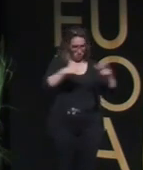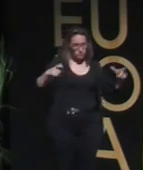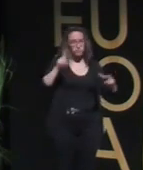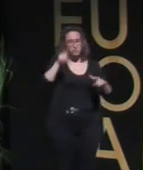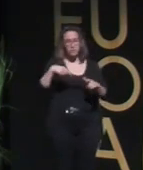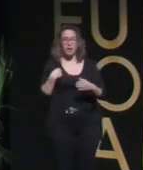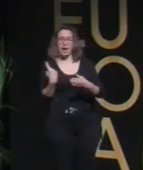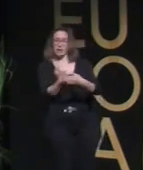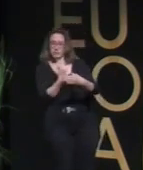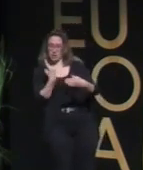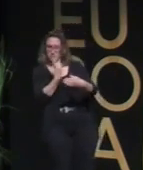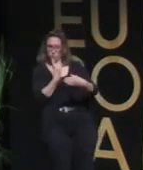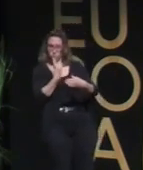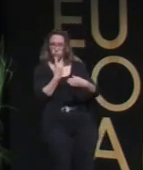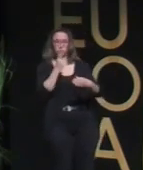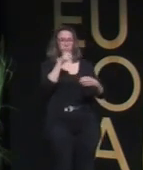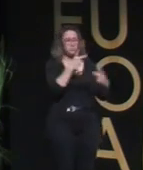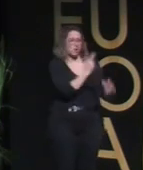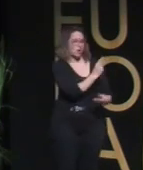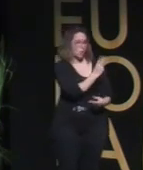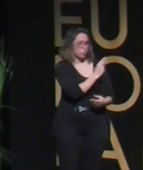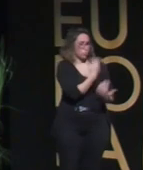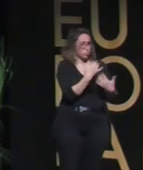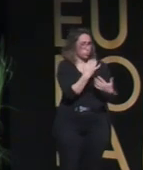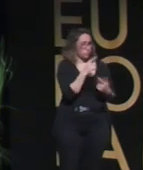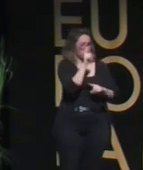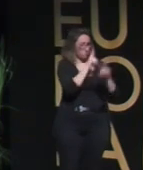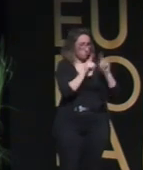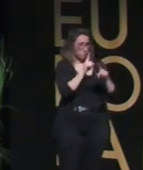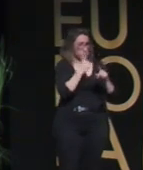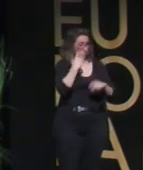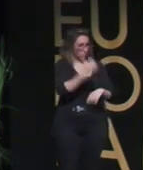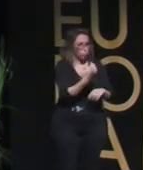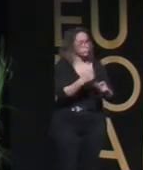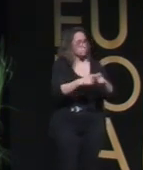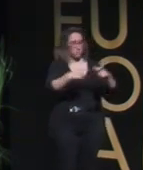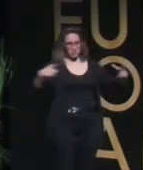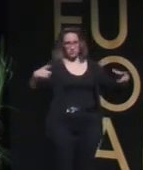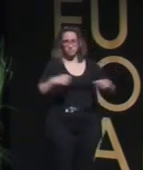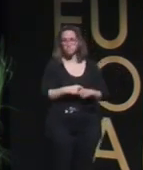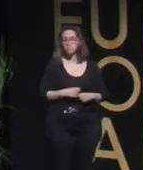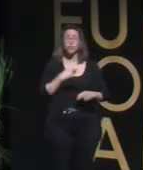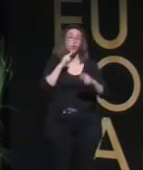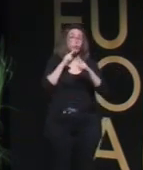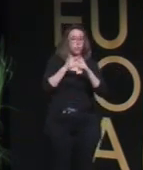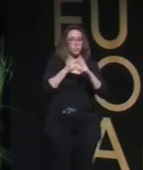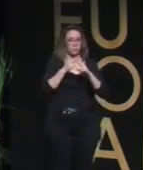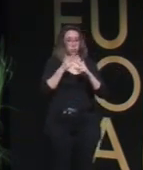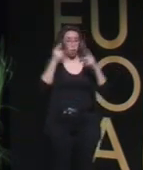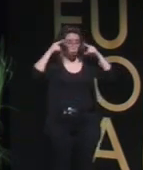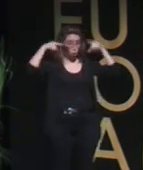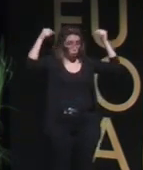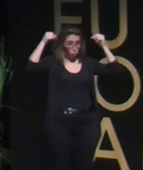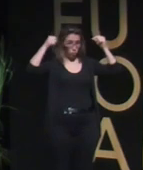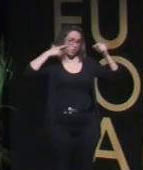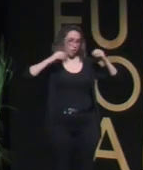de estas malas relaciones tóxicas, de alguna manera. Nosotros los llamamos el cordero vestido de lobo, que no es lo